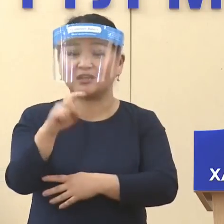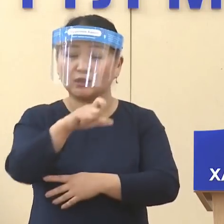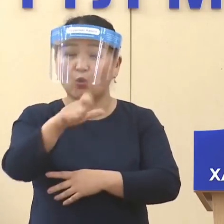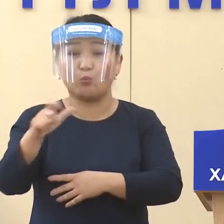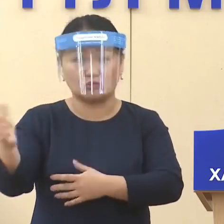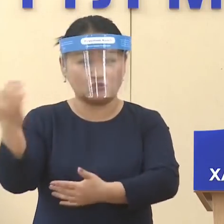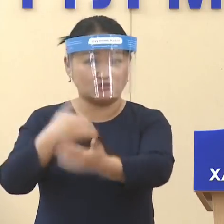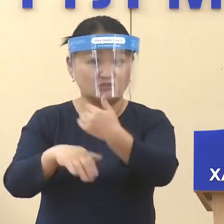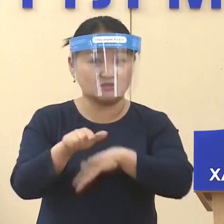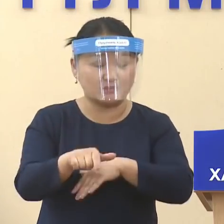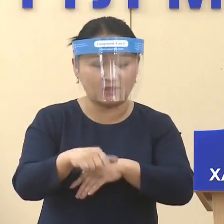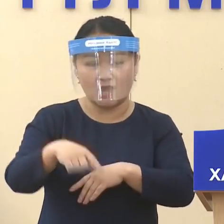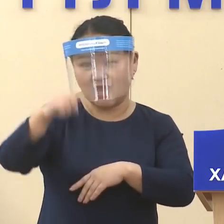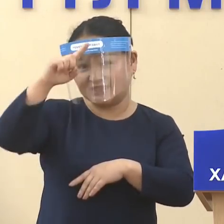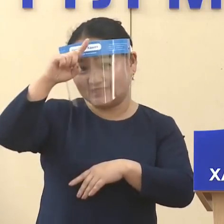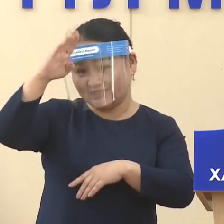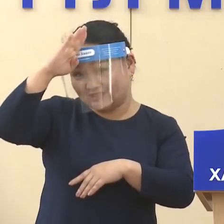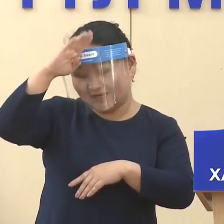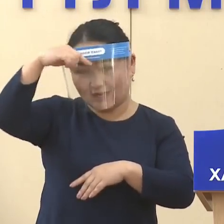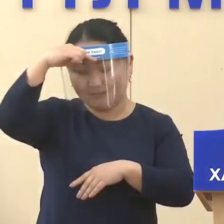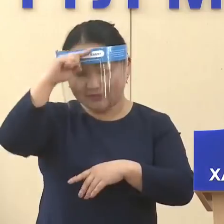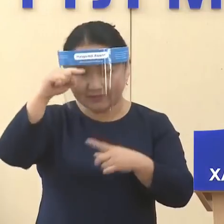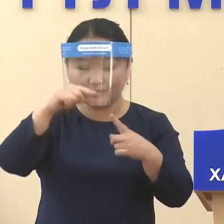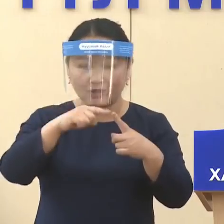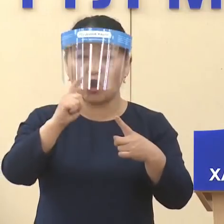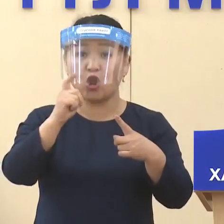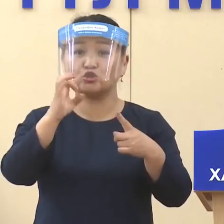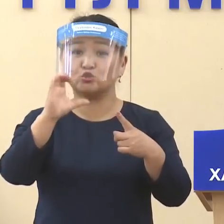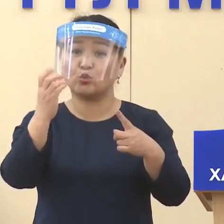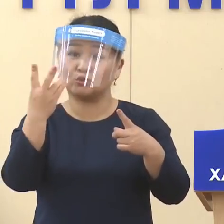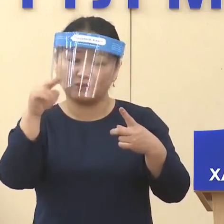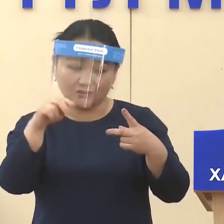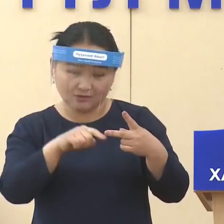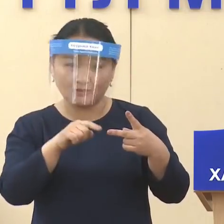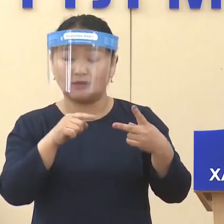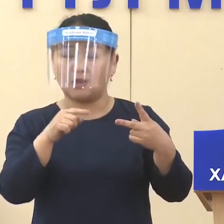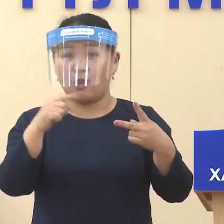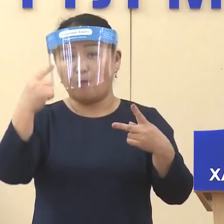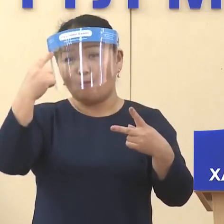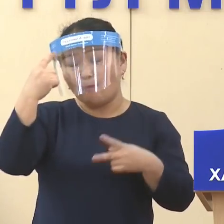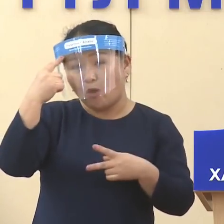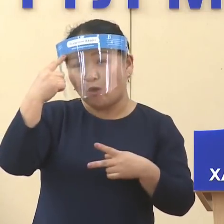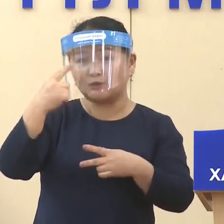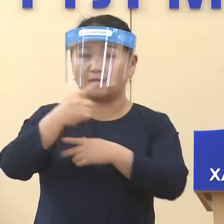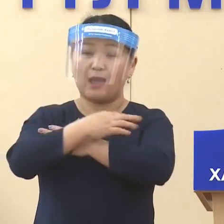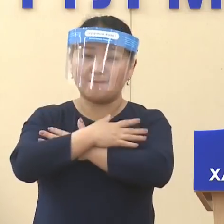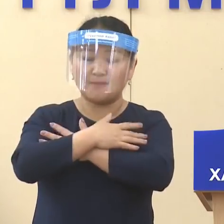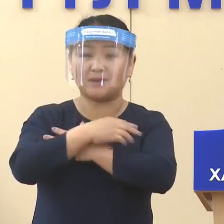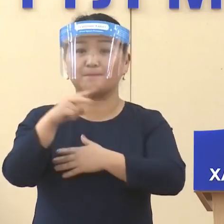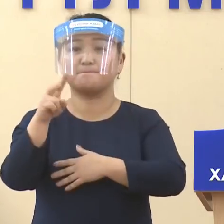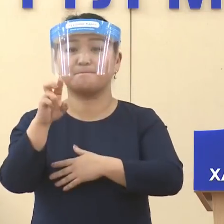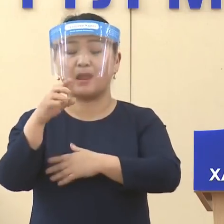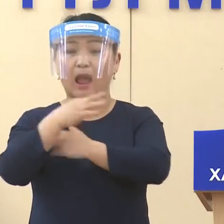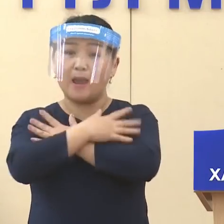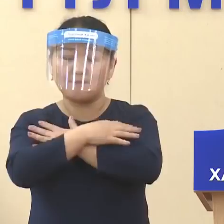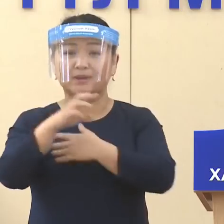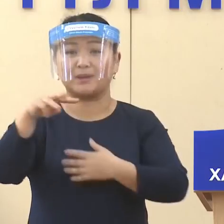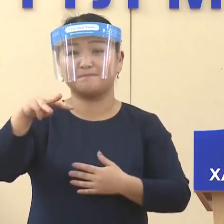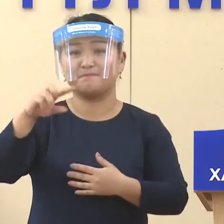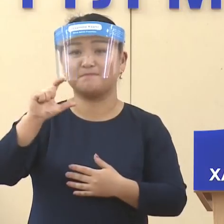энэ хүмүүсийг бол цэргийн төв эмнэлэг, халдвар төвчин судлалын үндэсний төв, Mongolian, амар, мичит зэрэг жочид